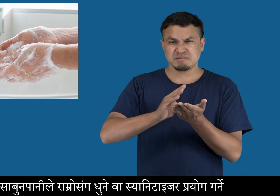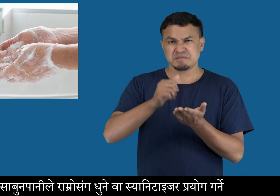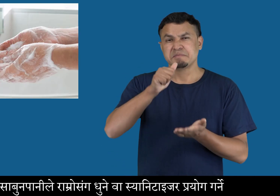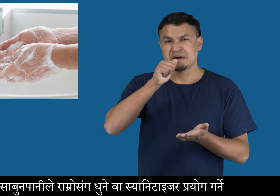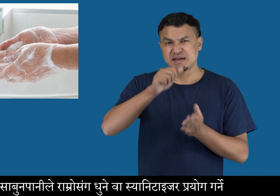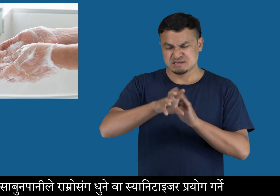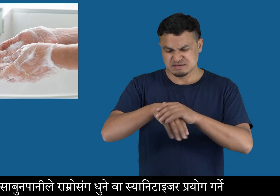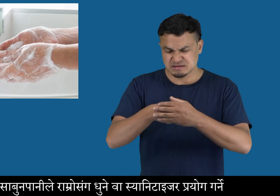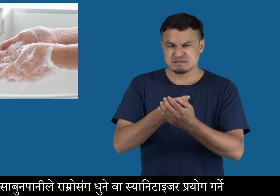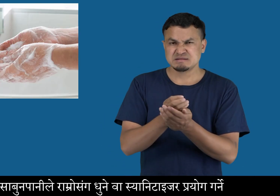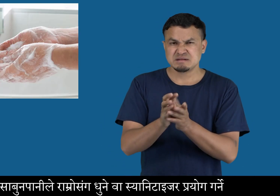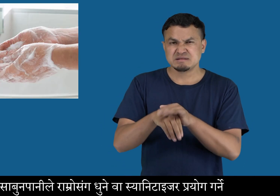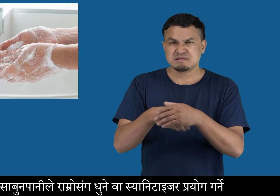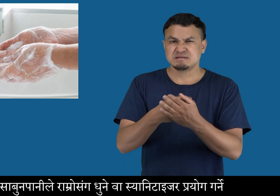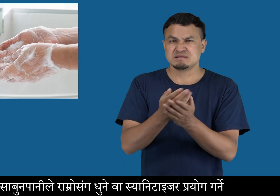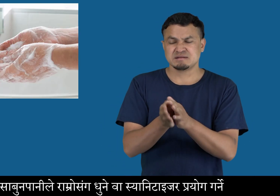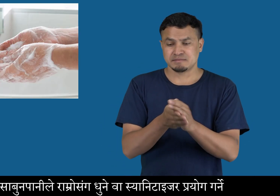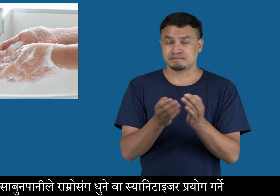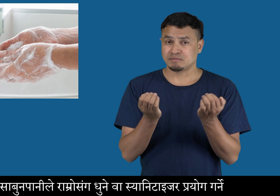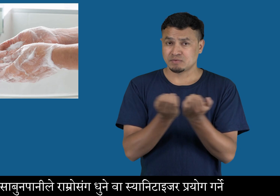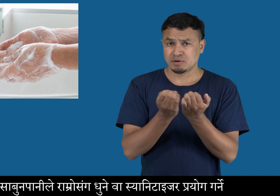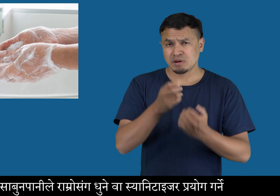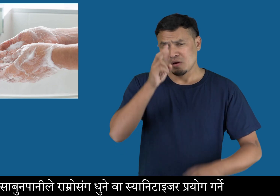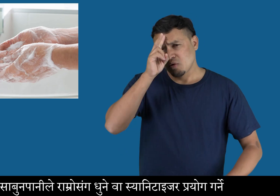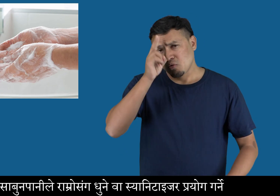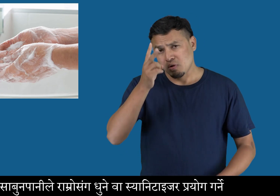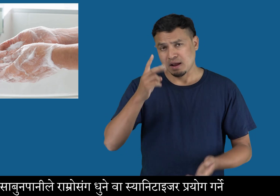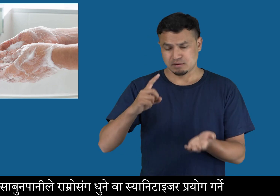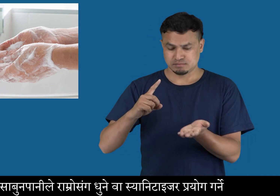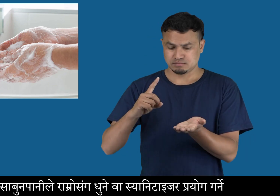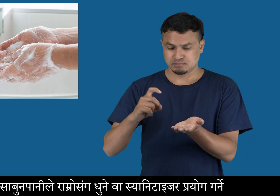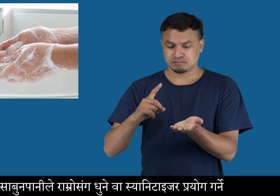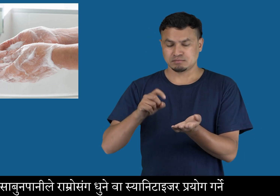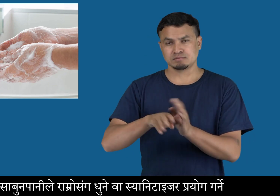हात साबुन पानीले राम्रोसँग धुने वा सेनिटाइजर प्रयोग गर्ने,